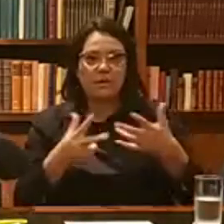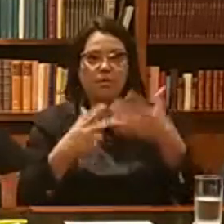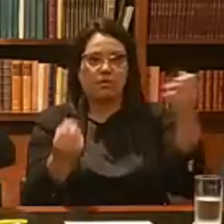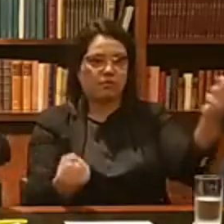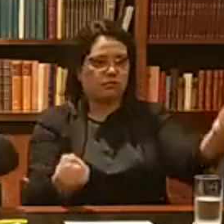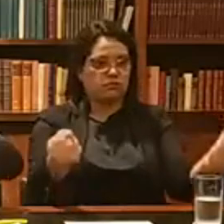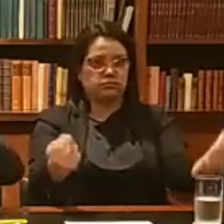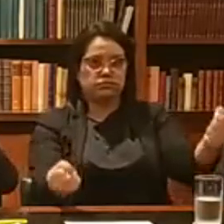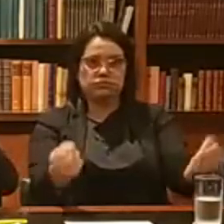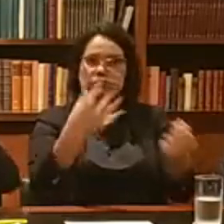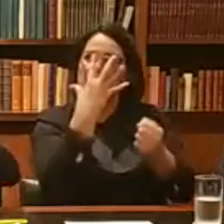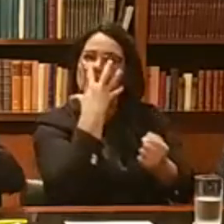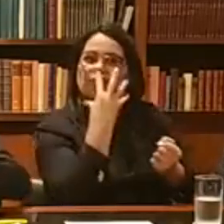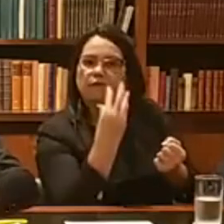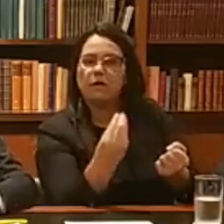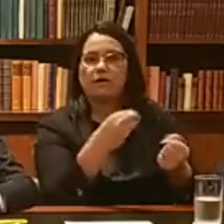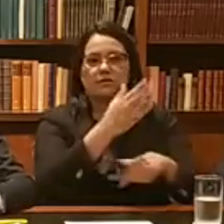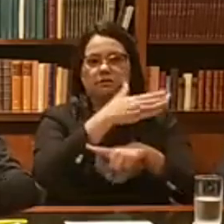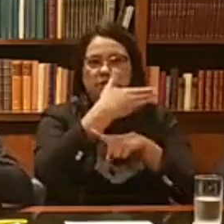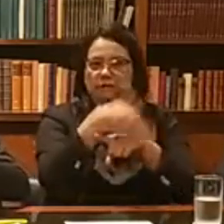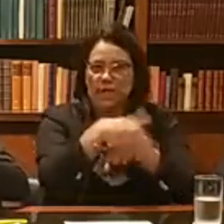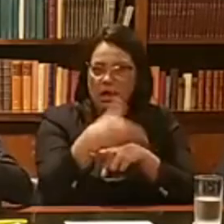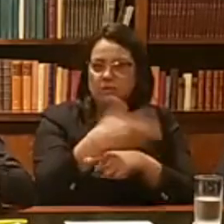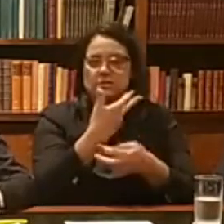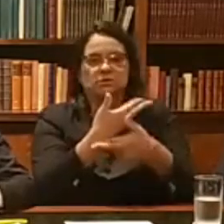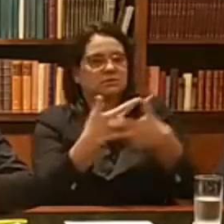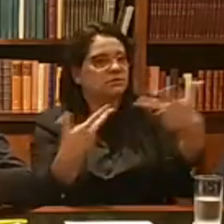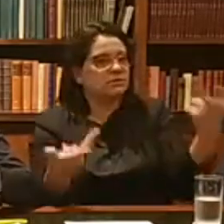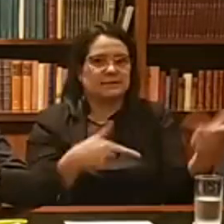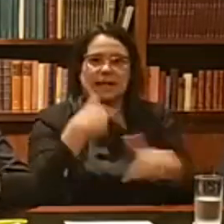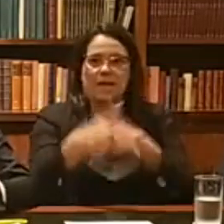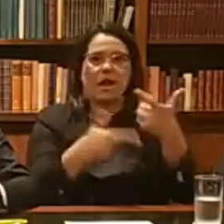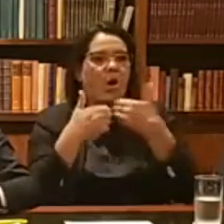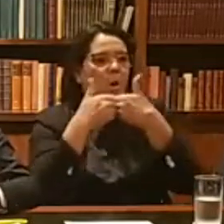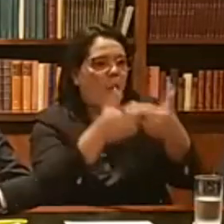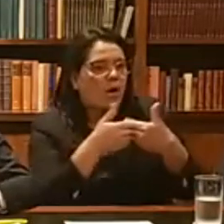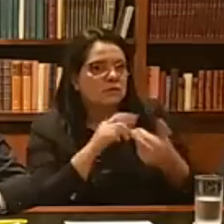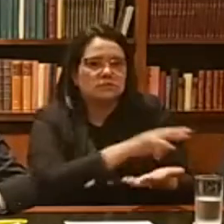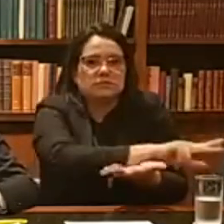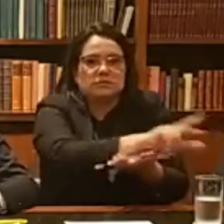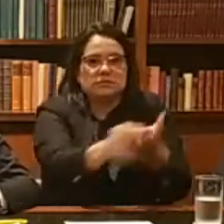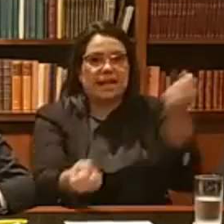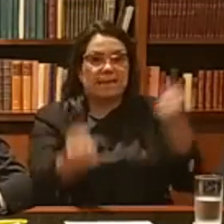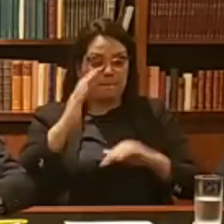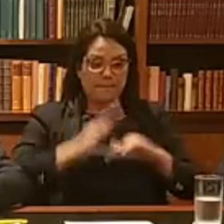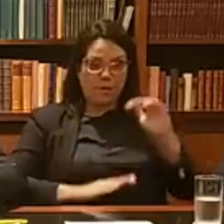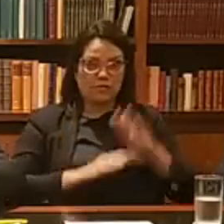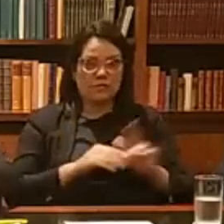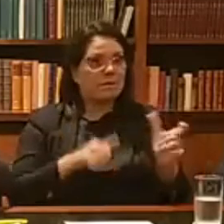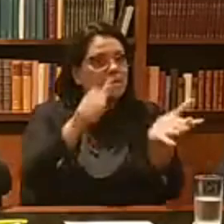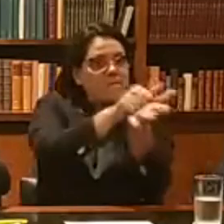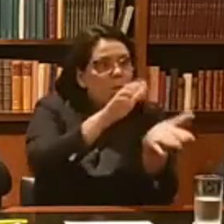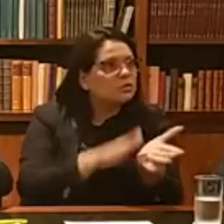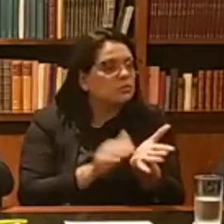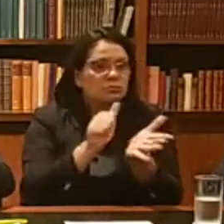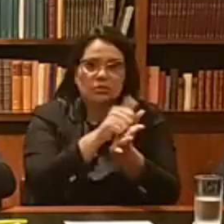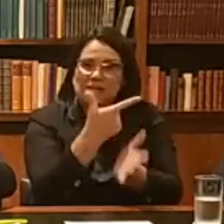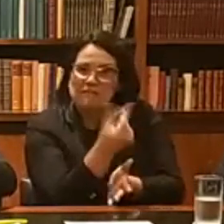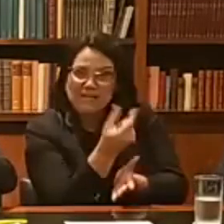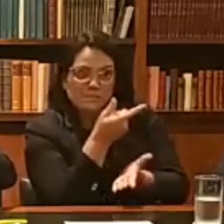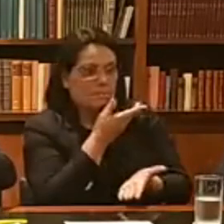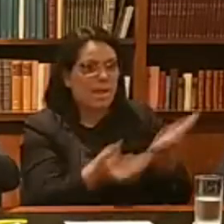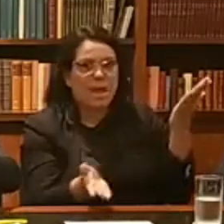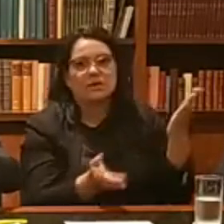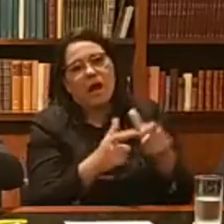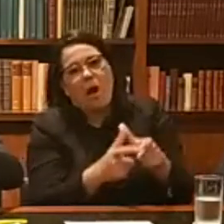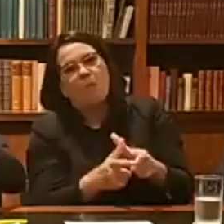ônibus, van, táxi e ônibus e por aí afora. Ele também entendeu que pode passar, mas